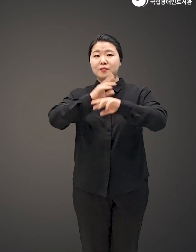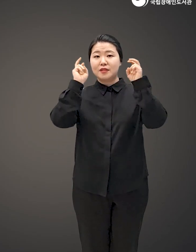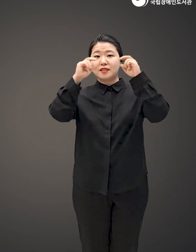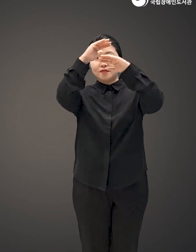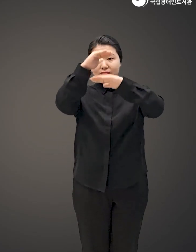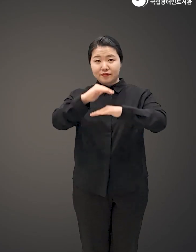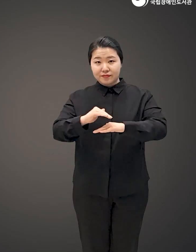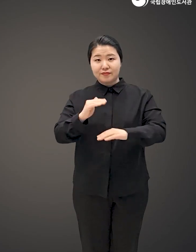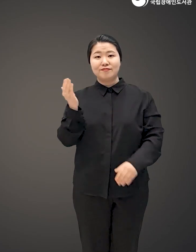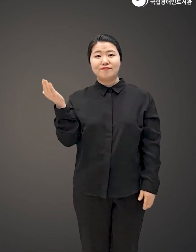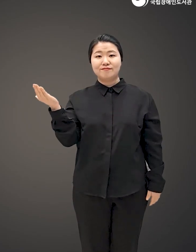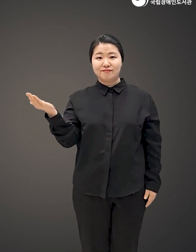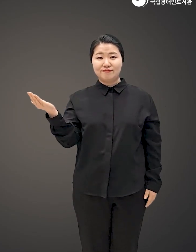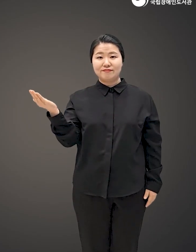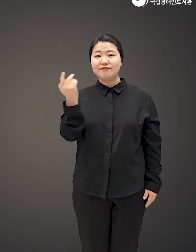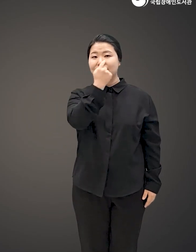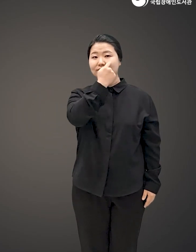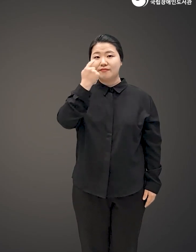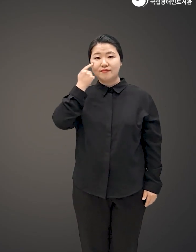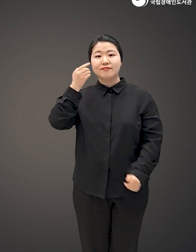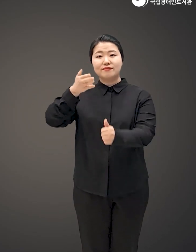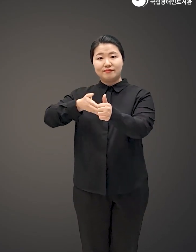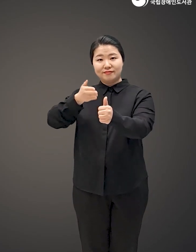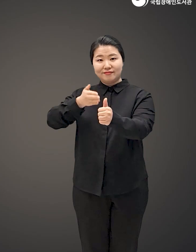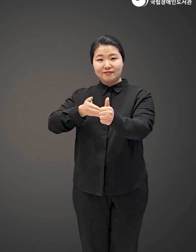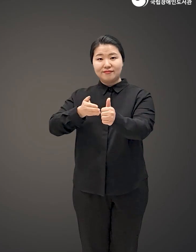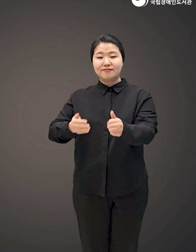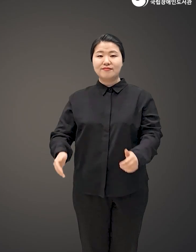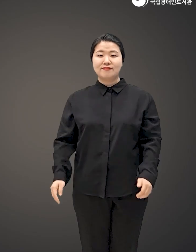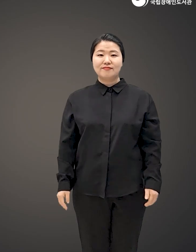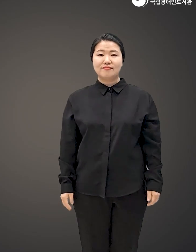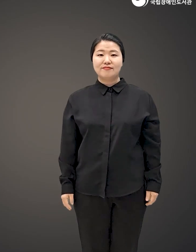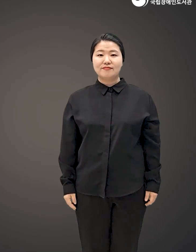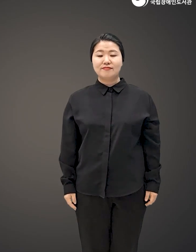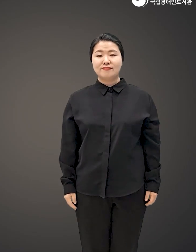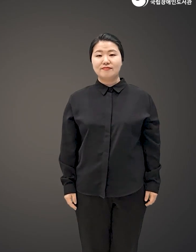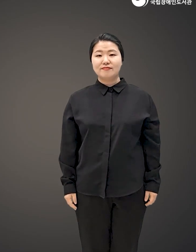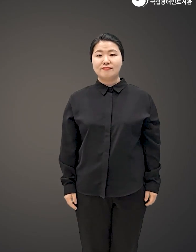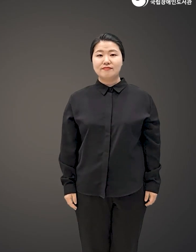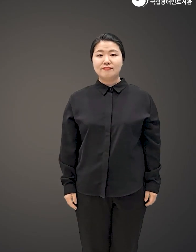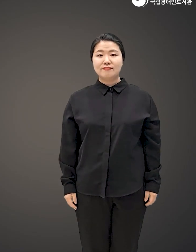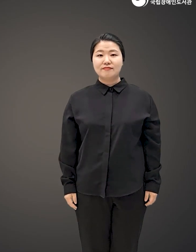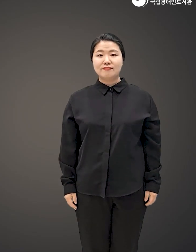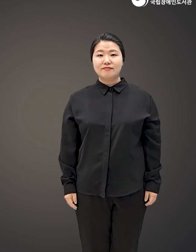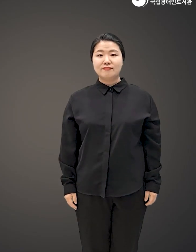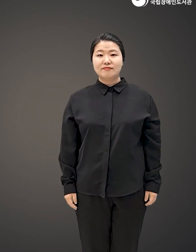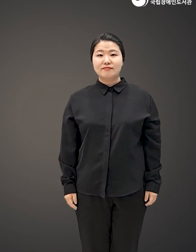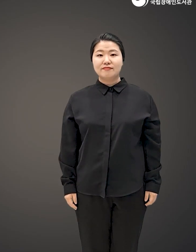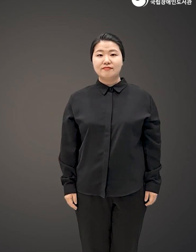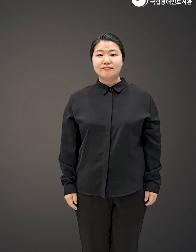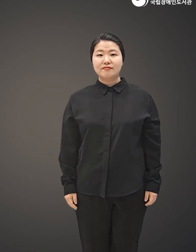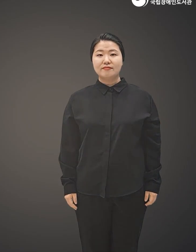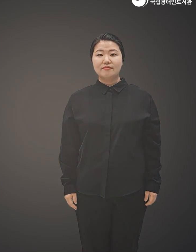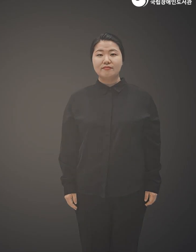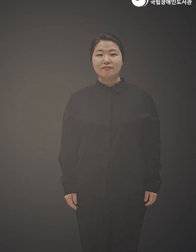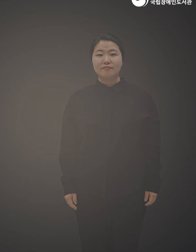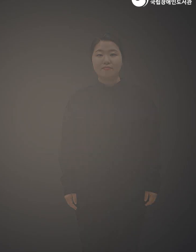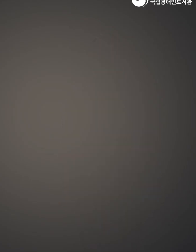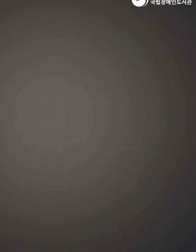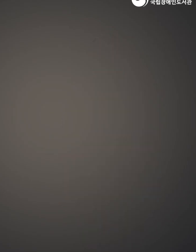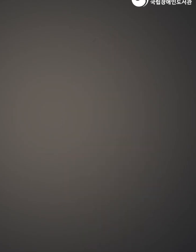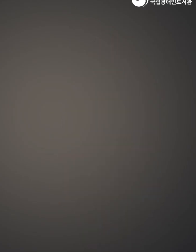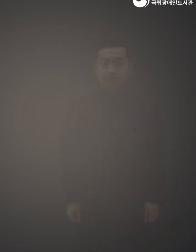잘하려고 애쓰지 마라. 저자 나태주. 출판사 열림원.